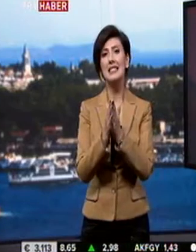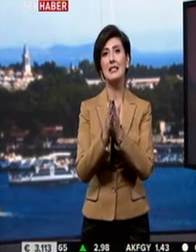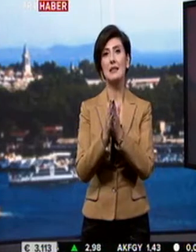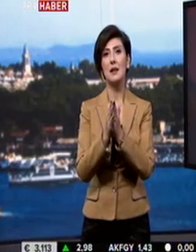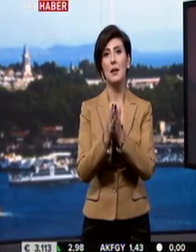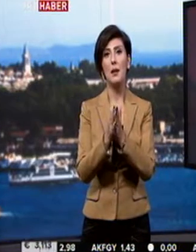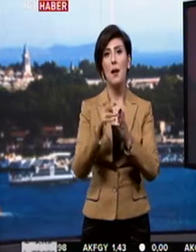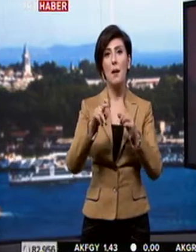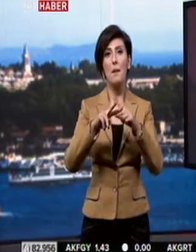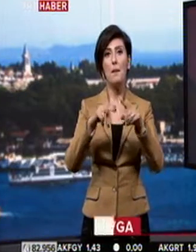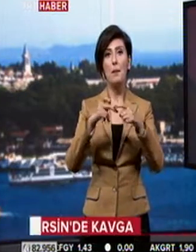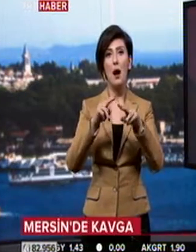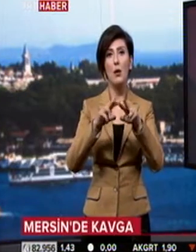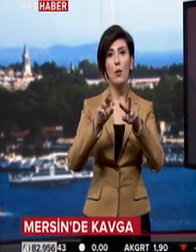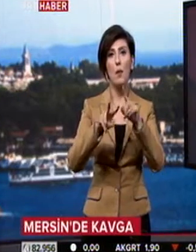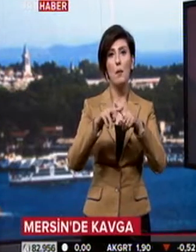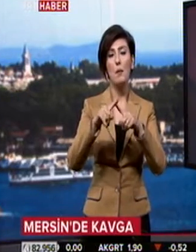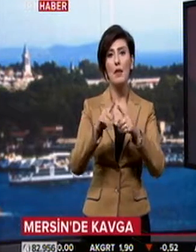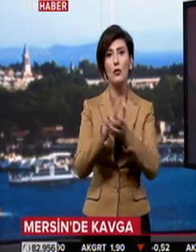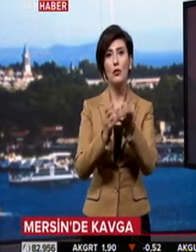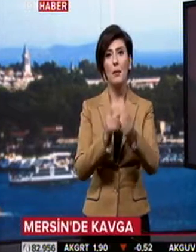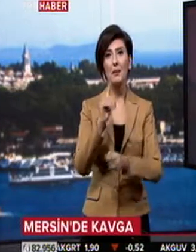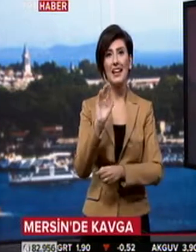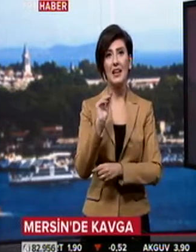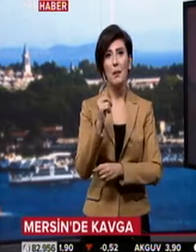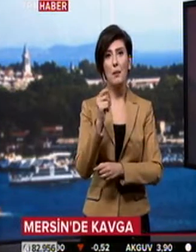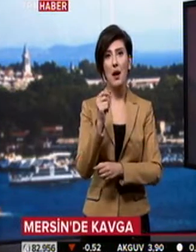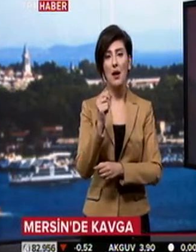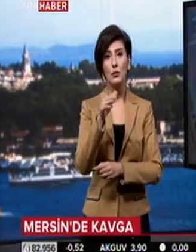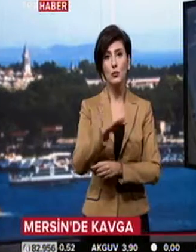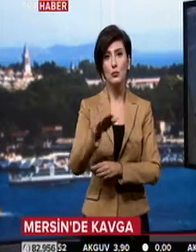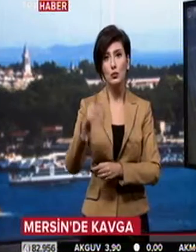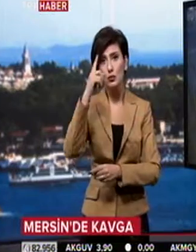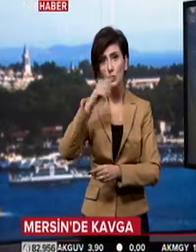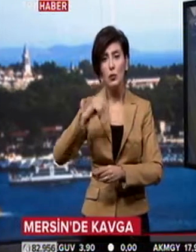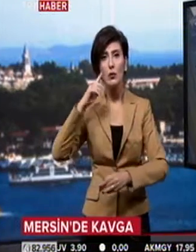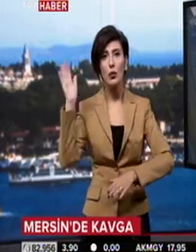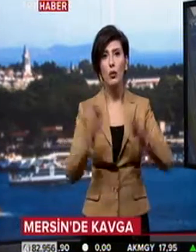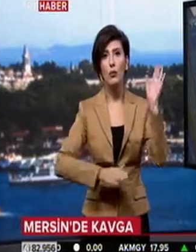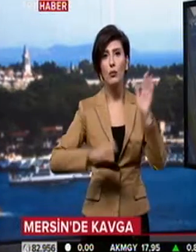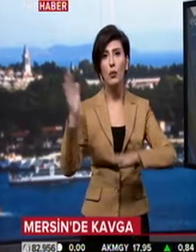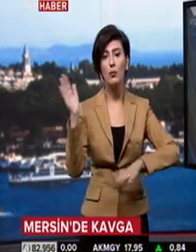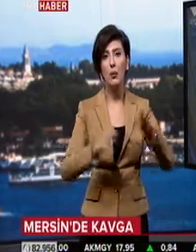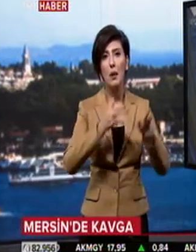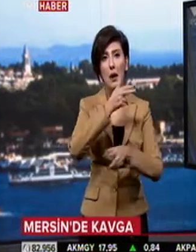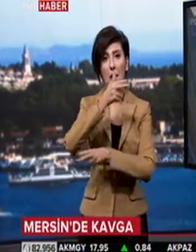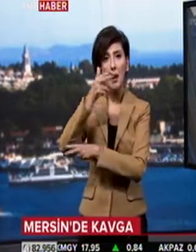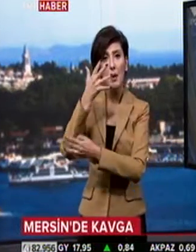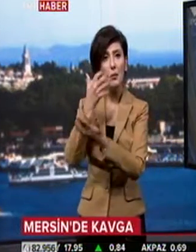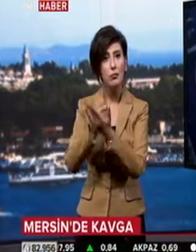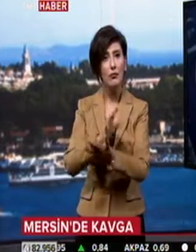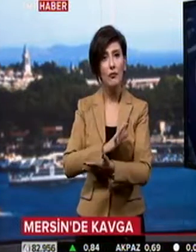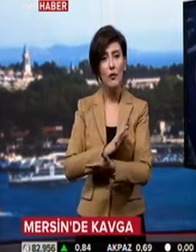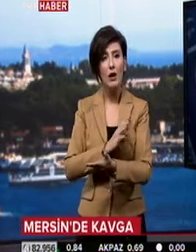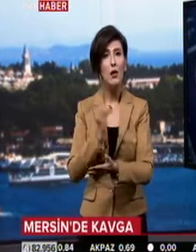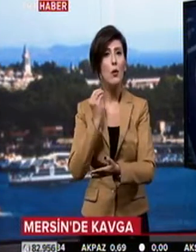Mersin'de parkomat görevlisi 1 liralık park ücreti yüzünden tekme tokat dövüldü. Kameraya